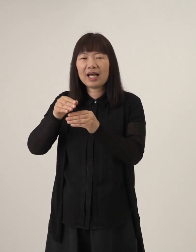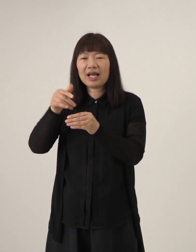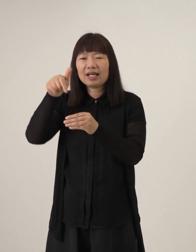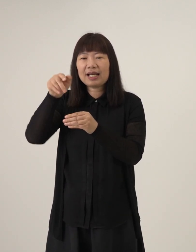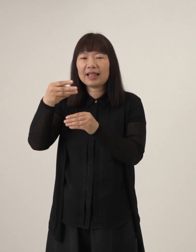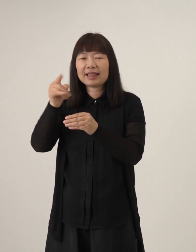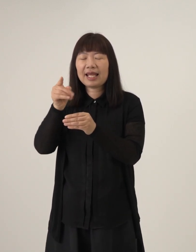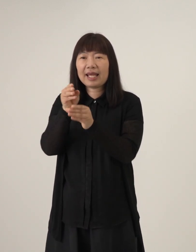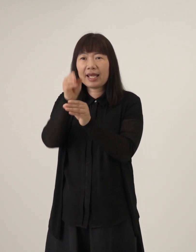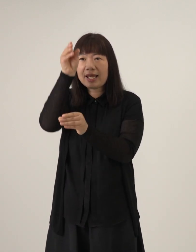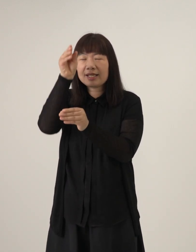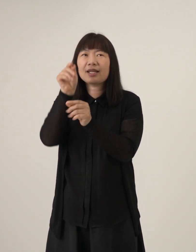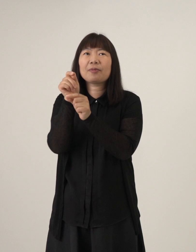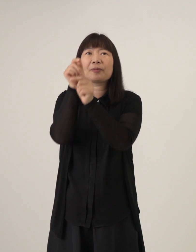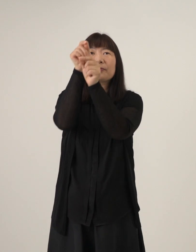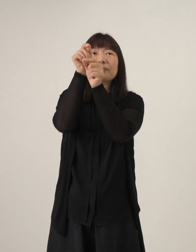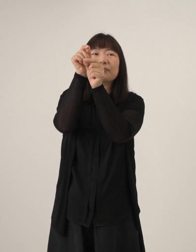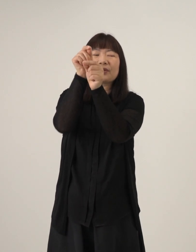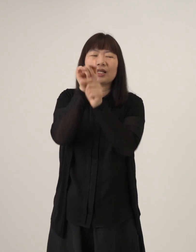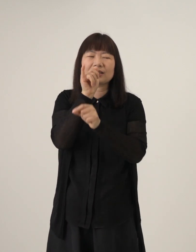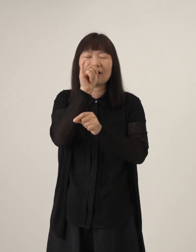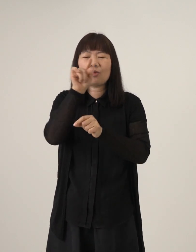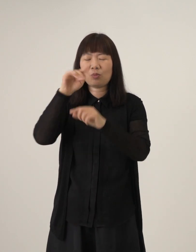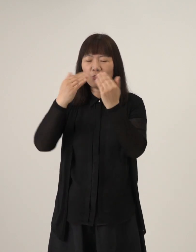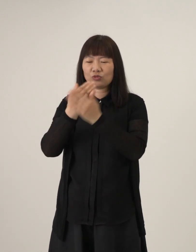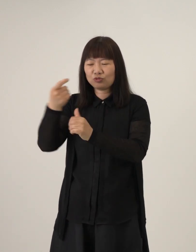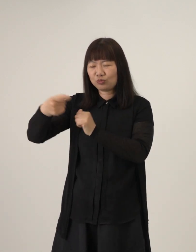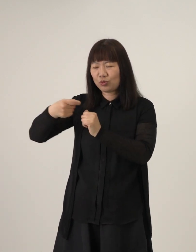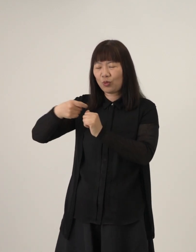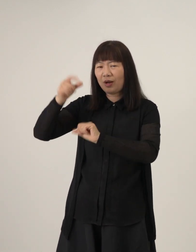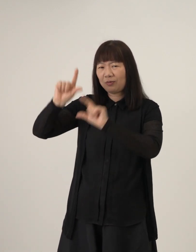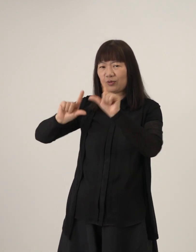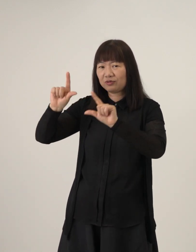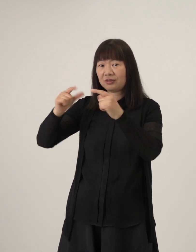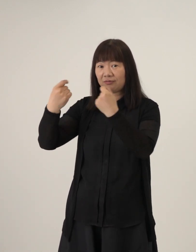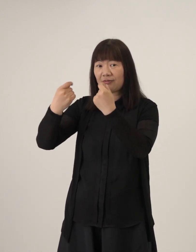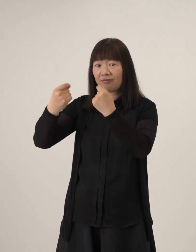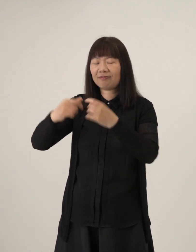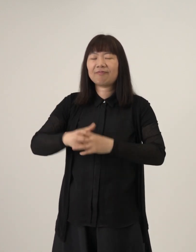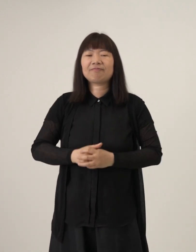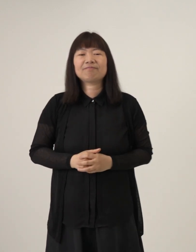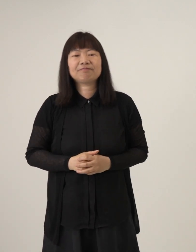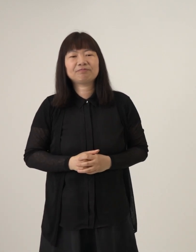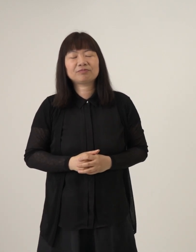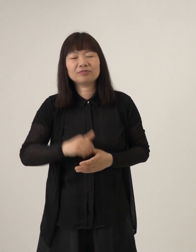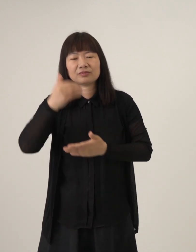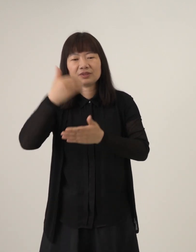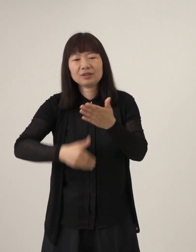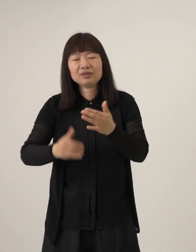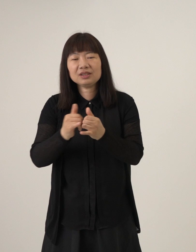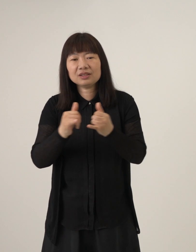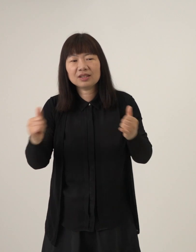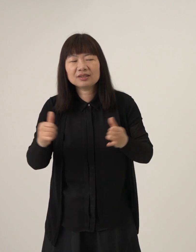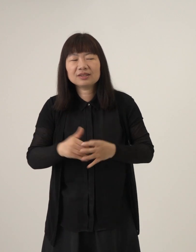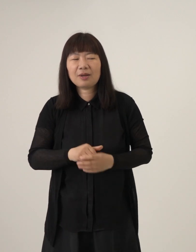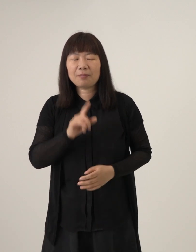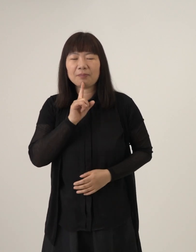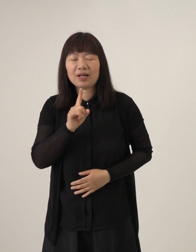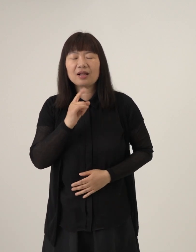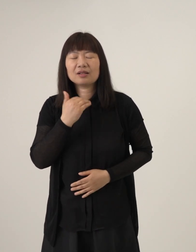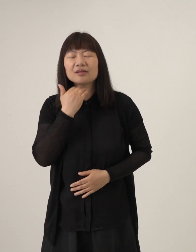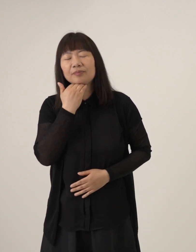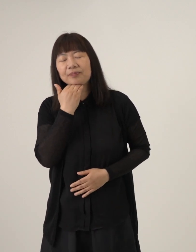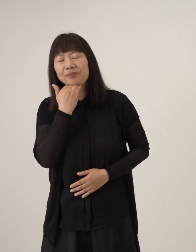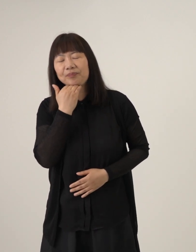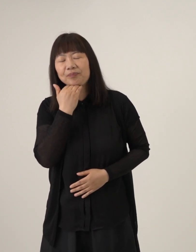전부 조롱의 행위입니다. 모욕의 행위입니다. 49절 그 남은 사람들이 이르되